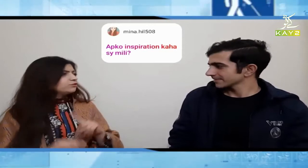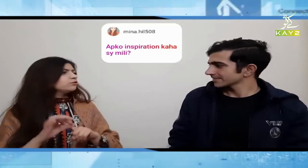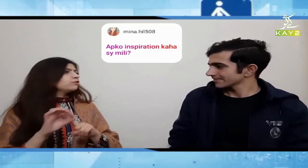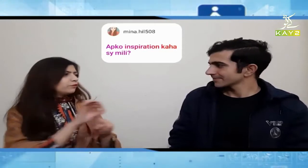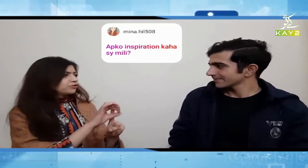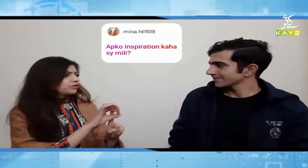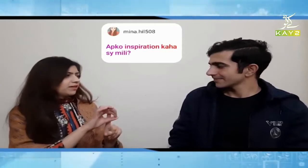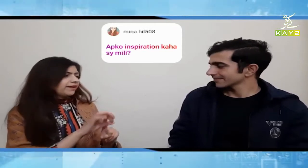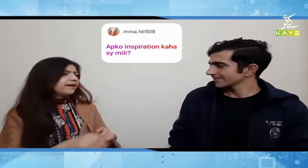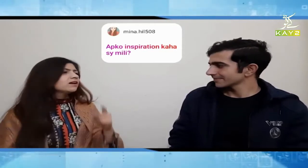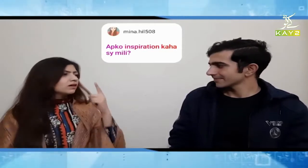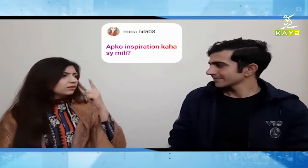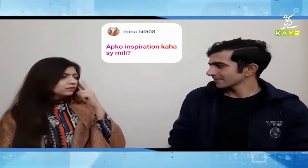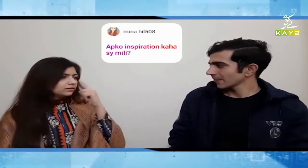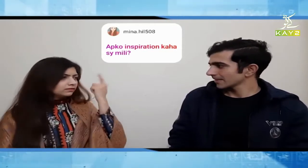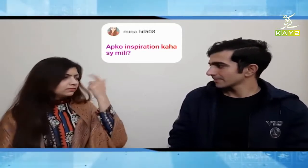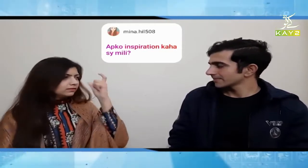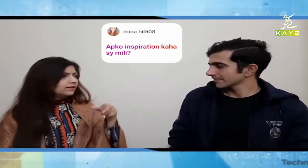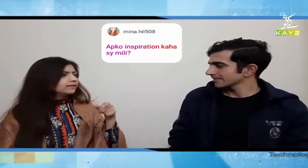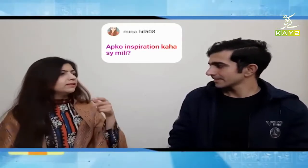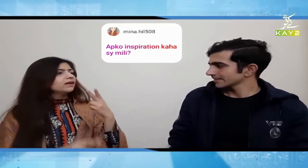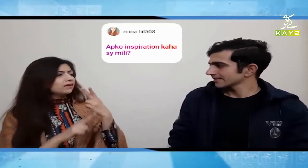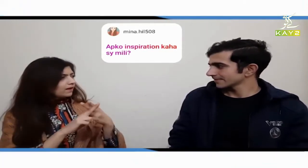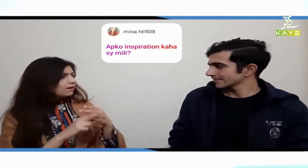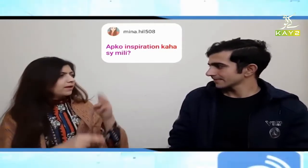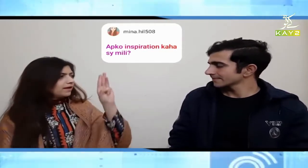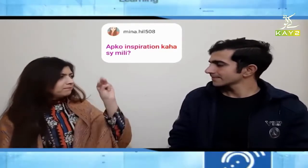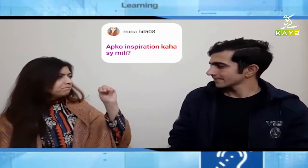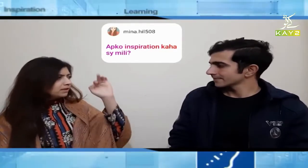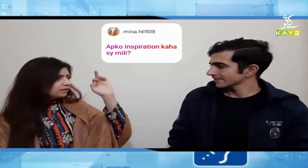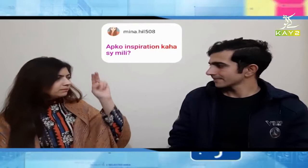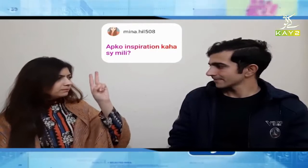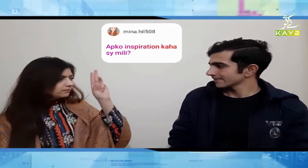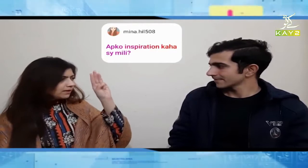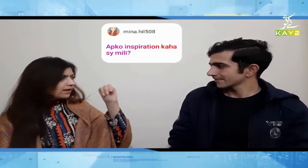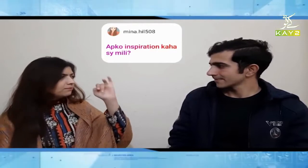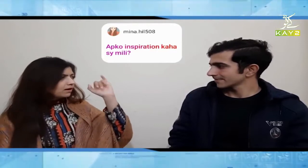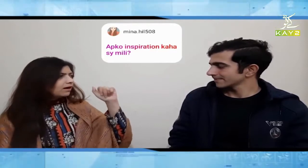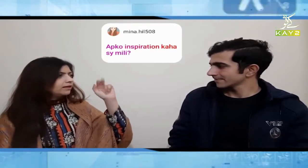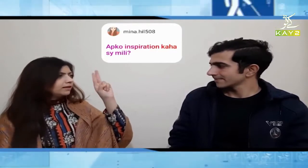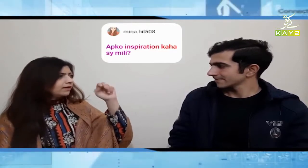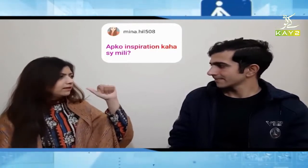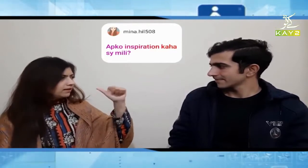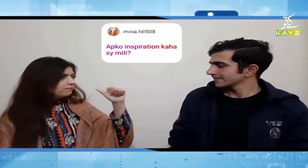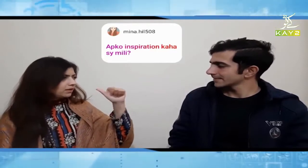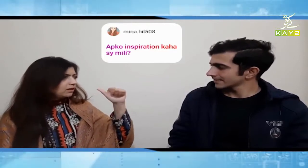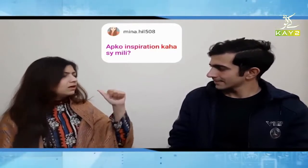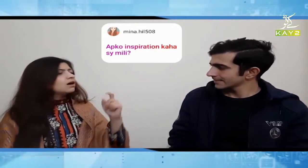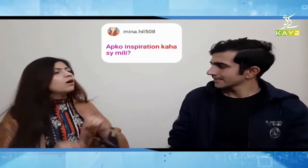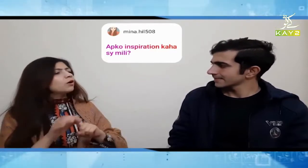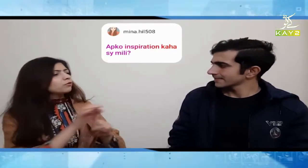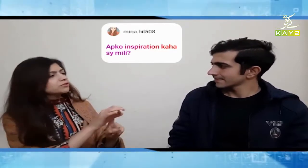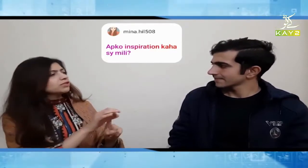अगला जो क्वेश्चन है, लड़की का नाम है MINA,